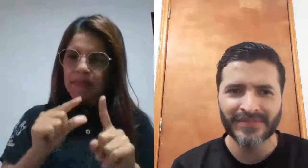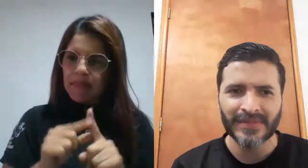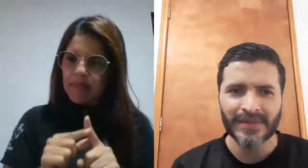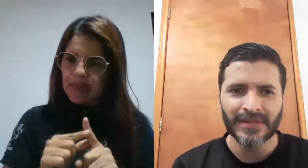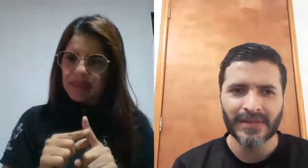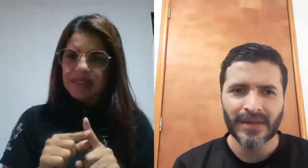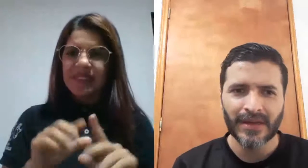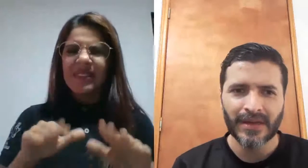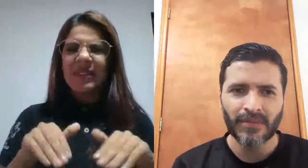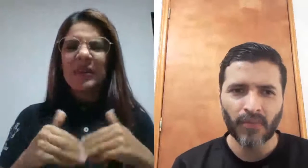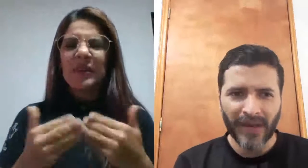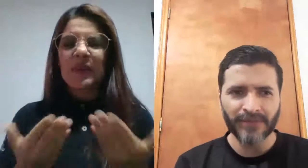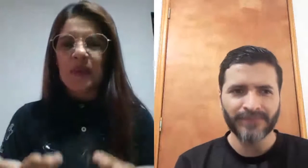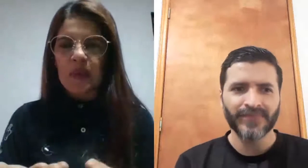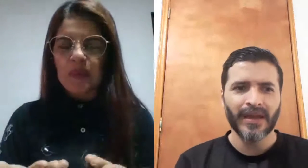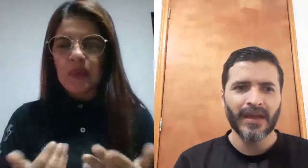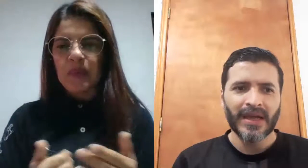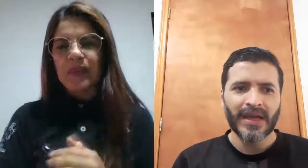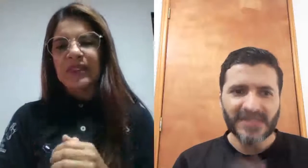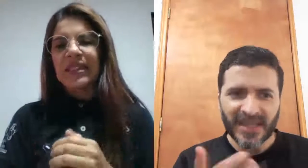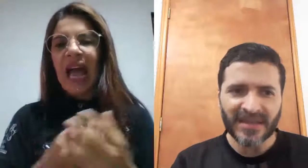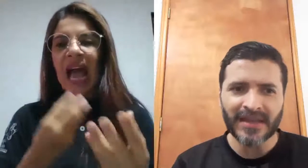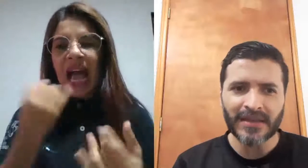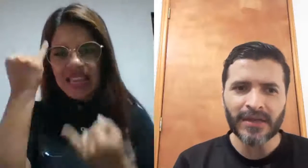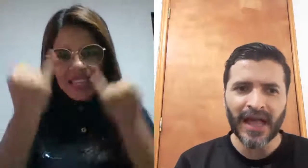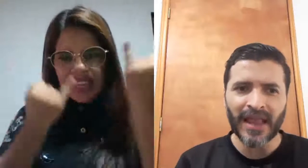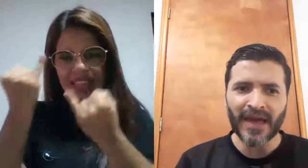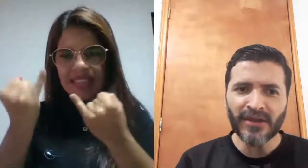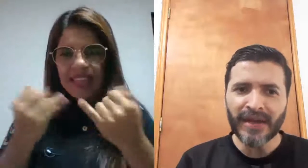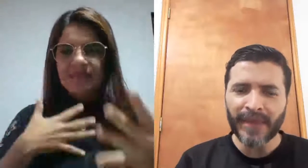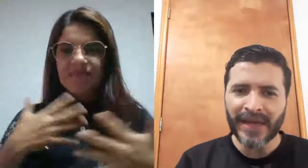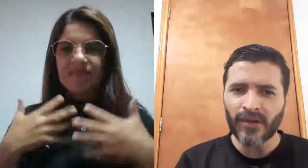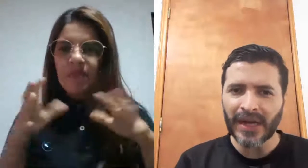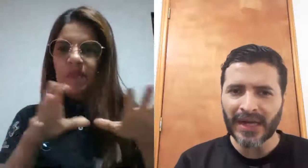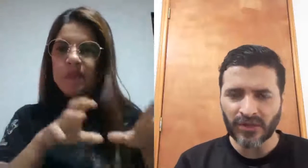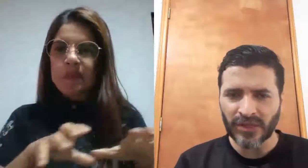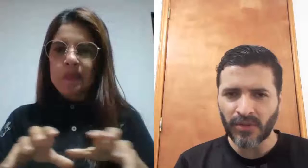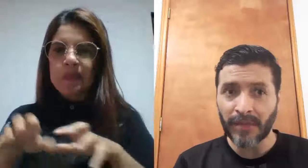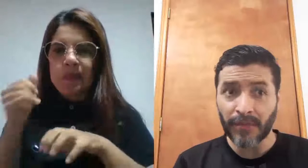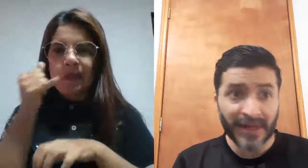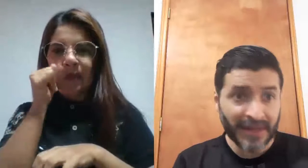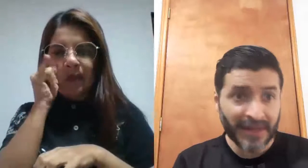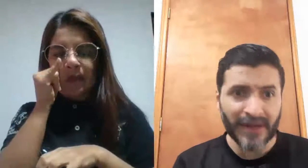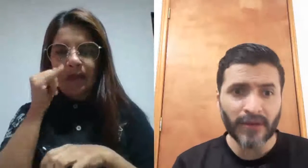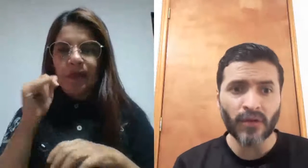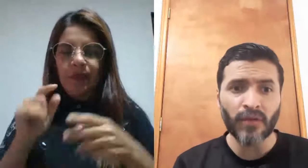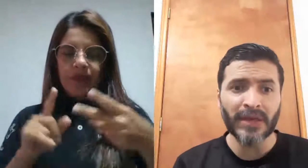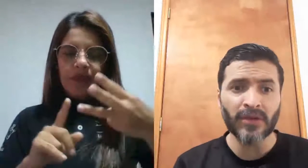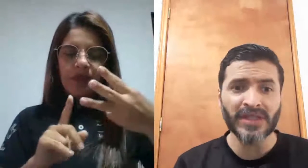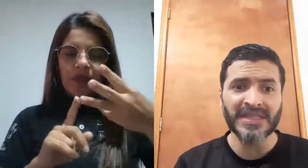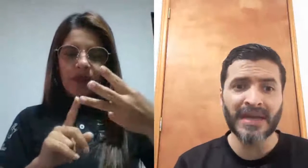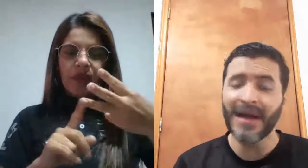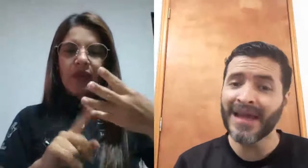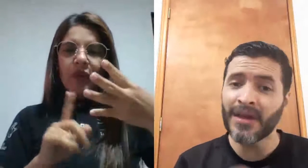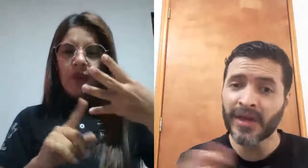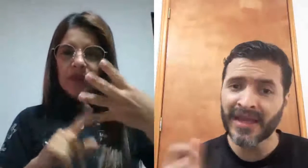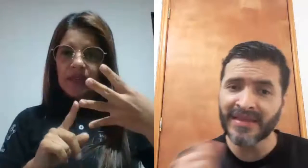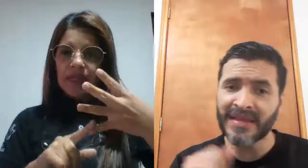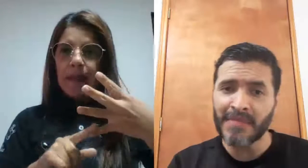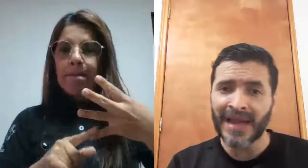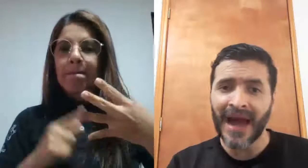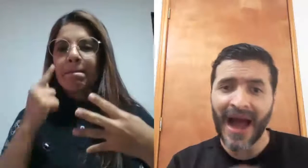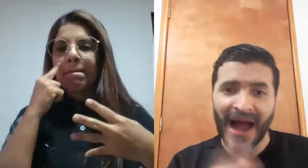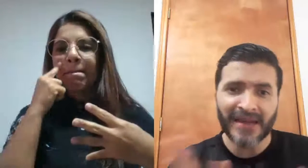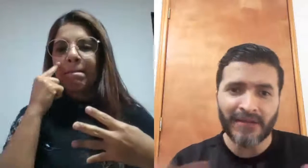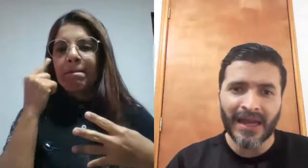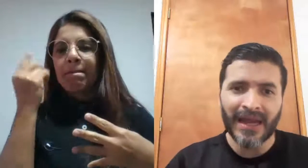anterior. Bueno, siguiente actividad. Hay una película que yo les voy a poner también en el documento que se llama El